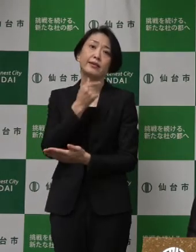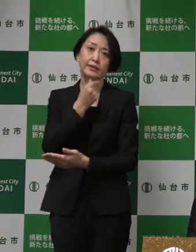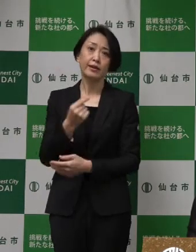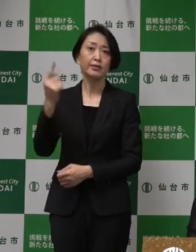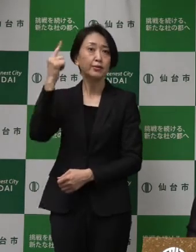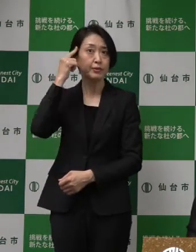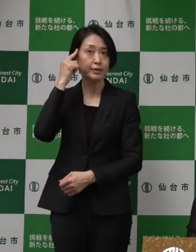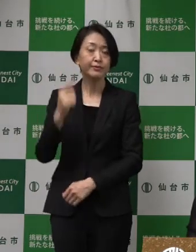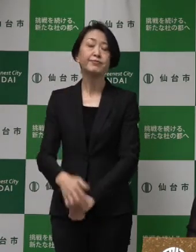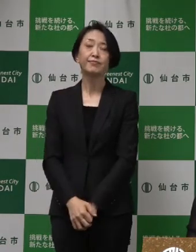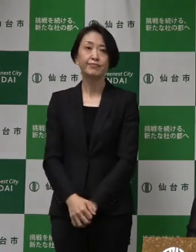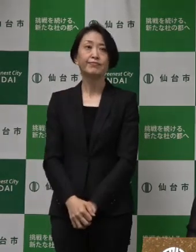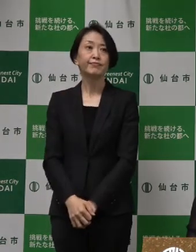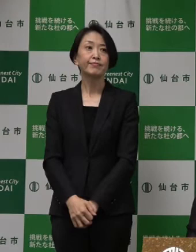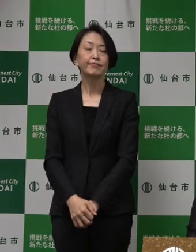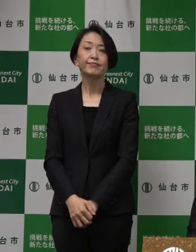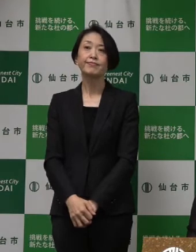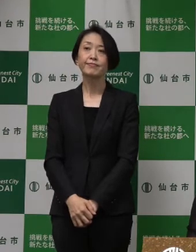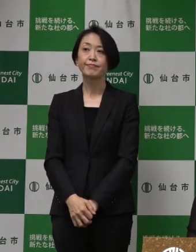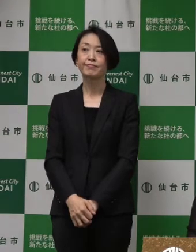はい、ご質問いかがでしょうか。